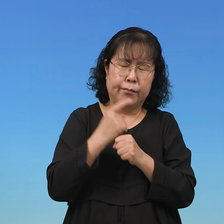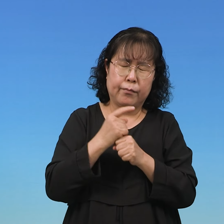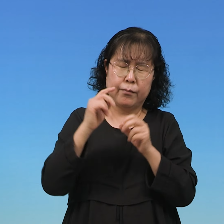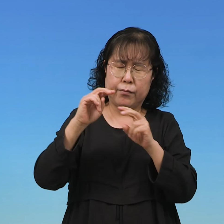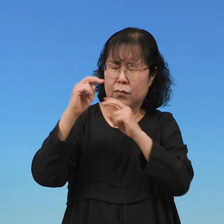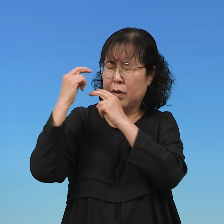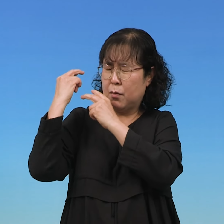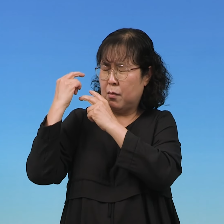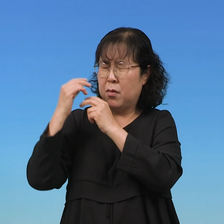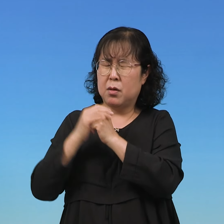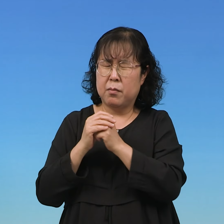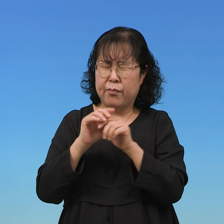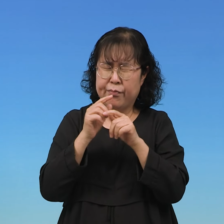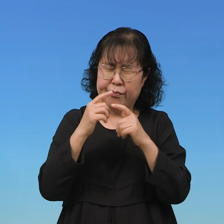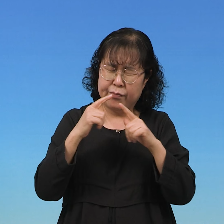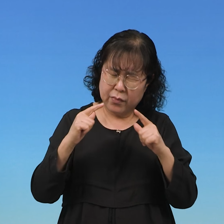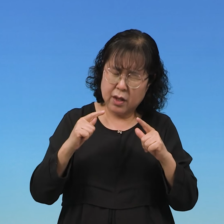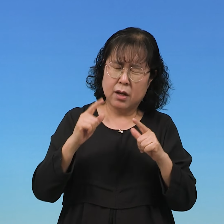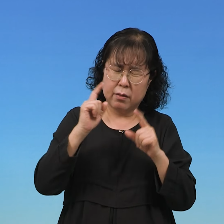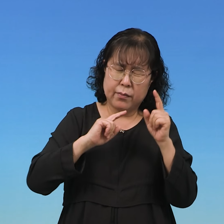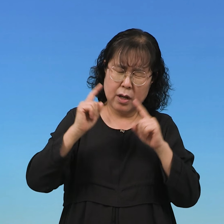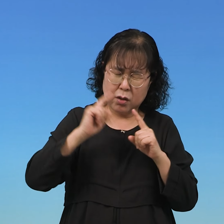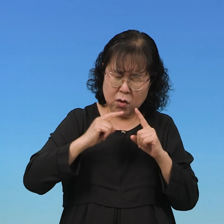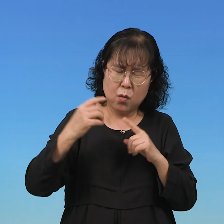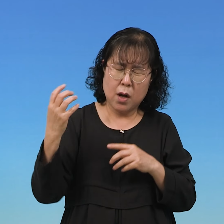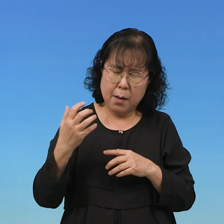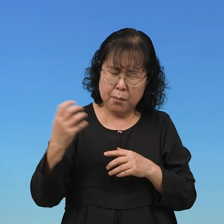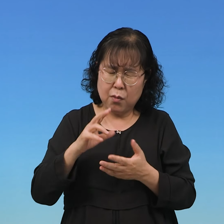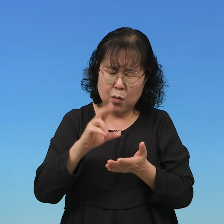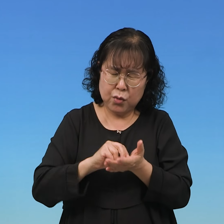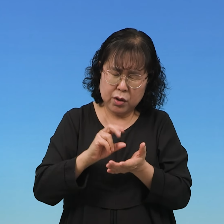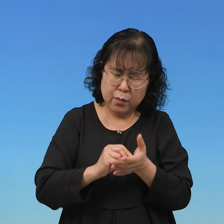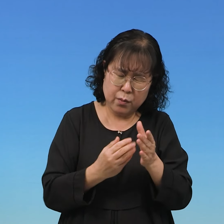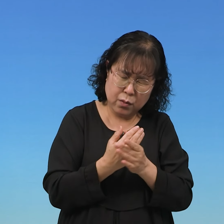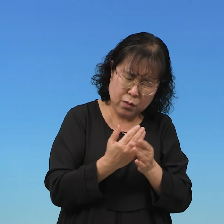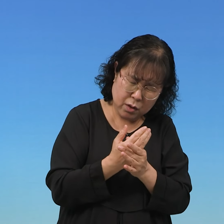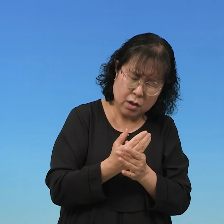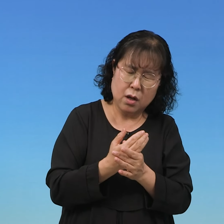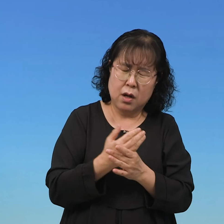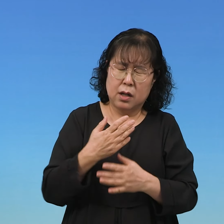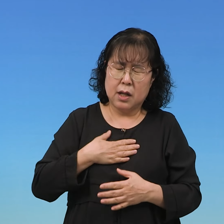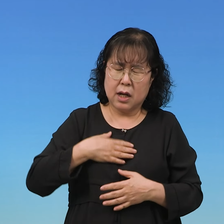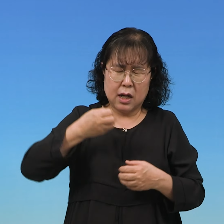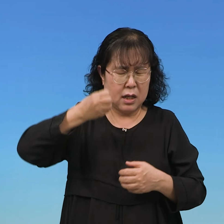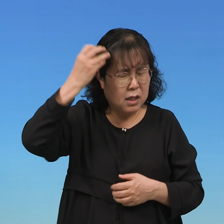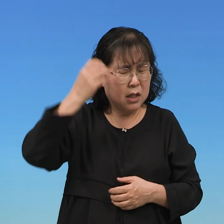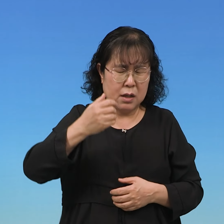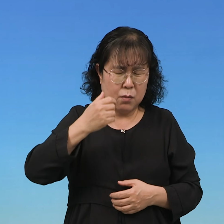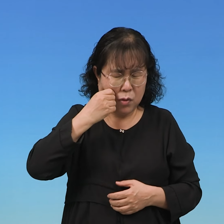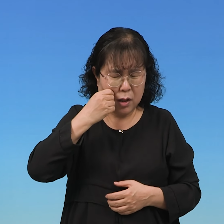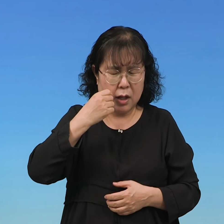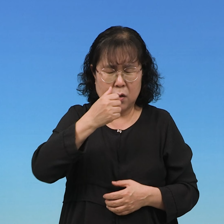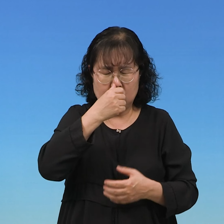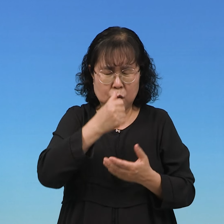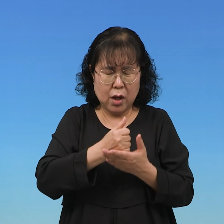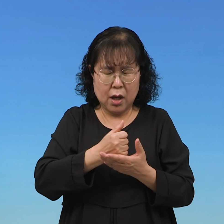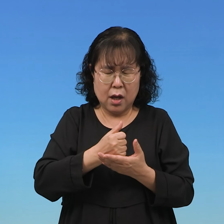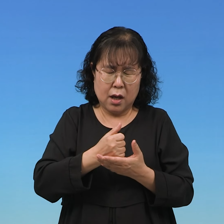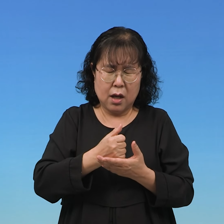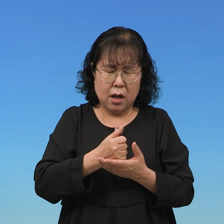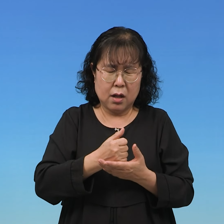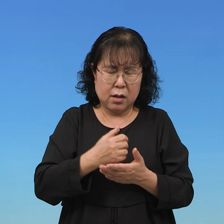되돌아보면 이렇게 아프고 저렇게 힘들었던, 그리고 아버지 내 안에 흘려보내지 못하는 얽매이기 쉬운